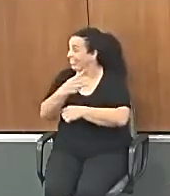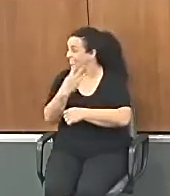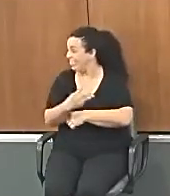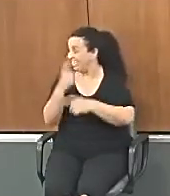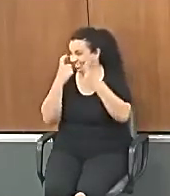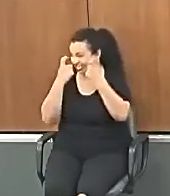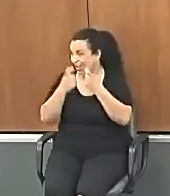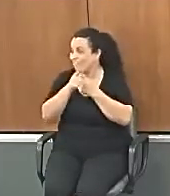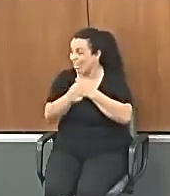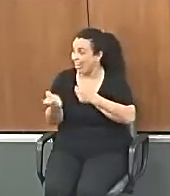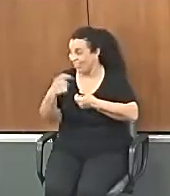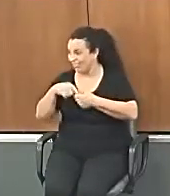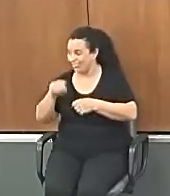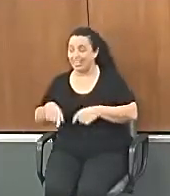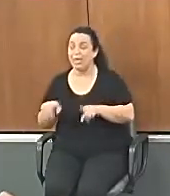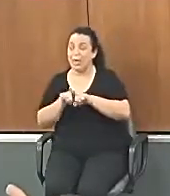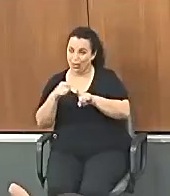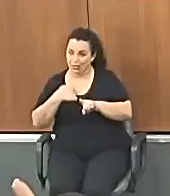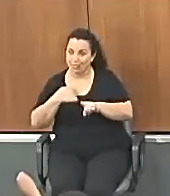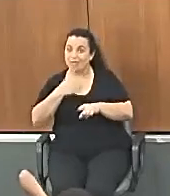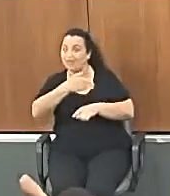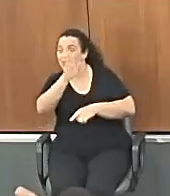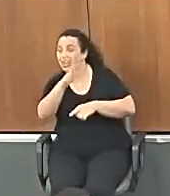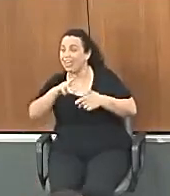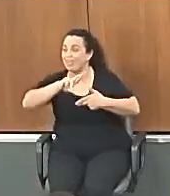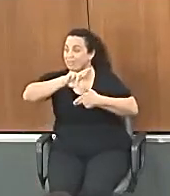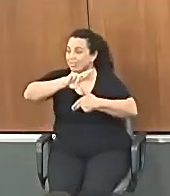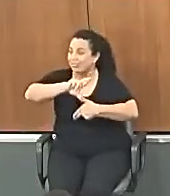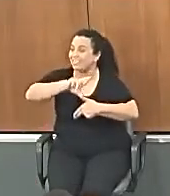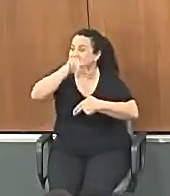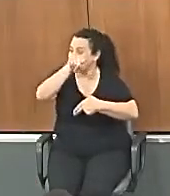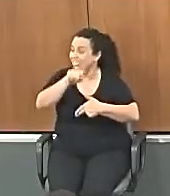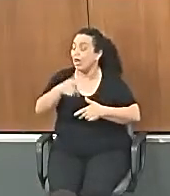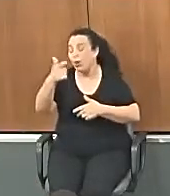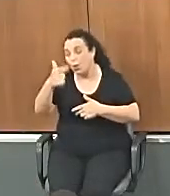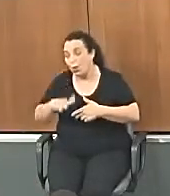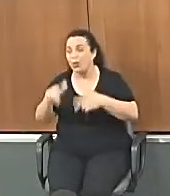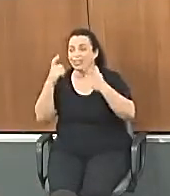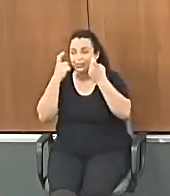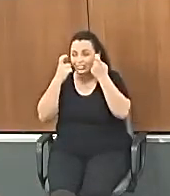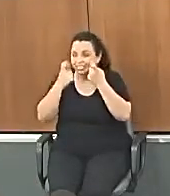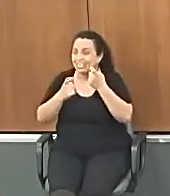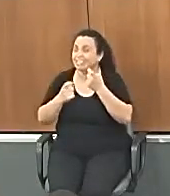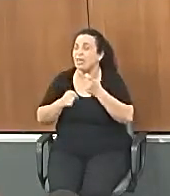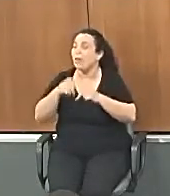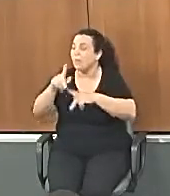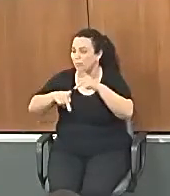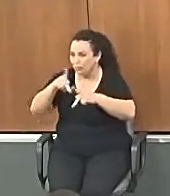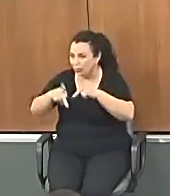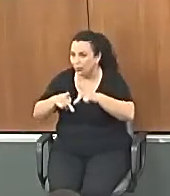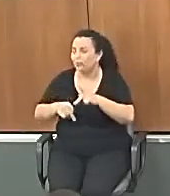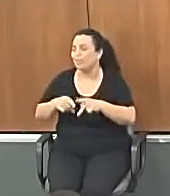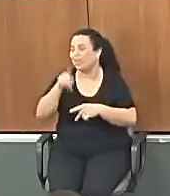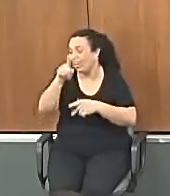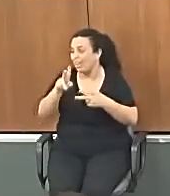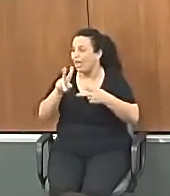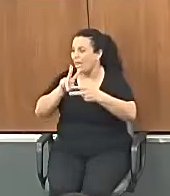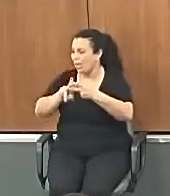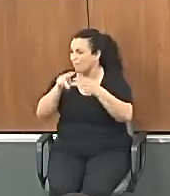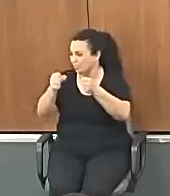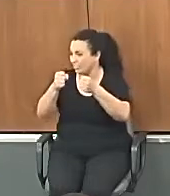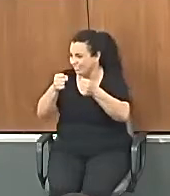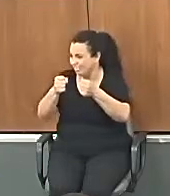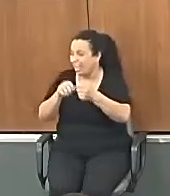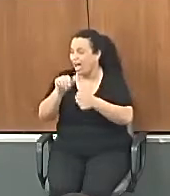ainda vou em ribeirão das neves também por uma outra audiência pública na penitenciária geraldo alckmin tratar de uma questão lá também que nós estamos